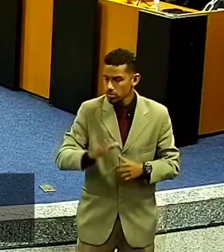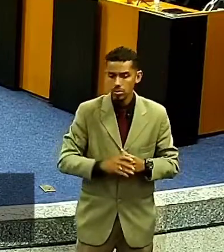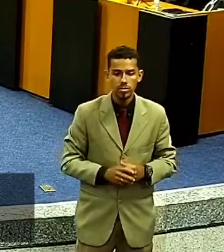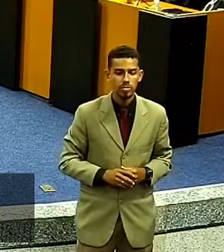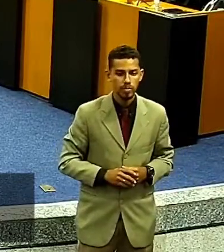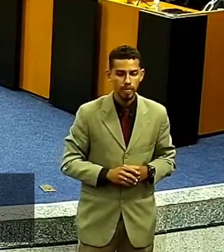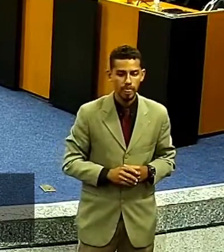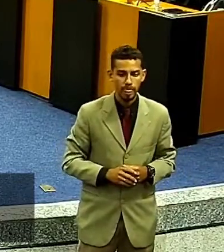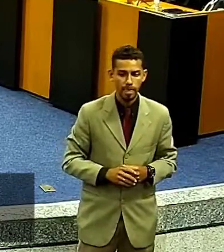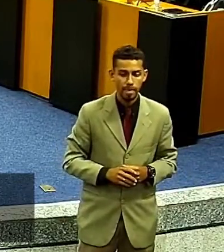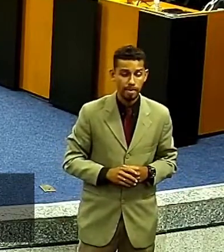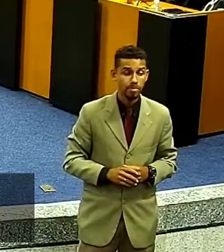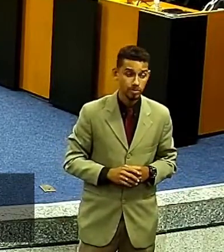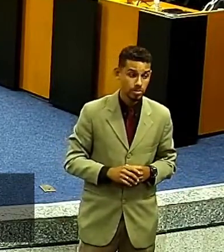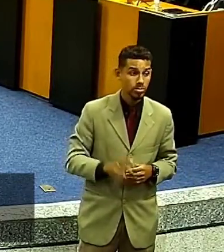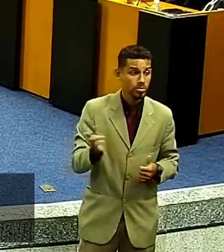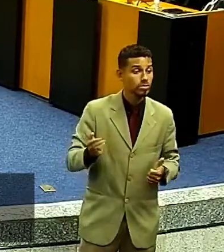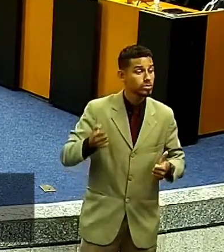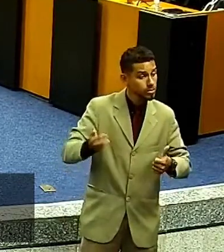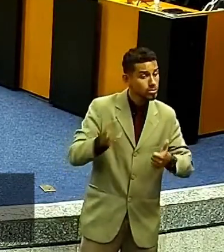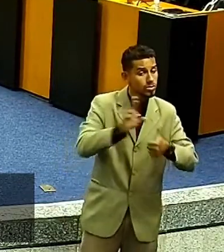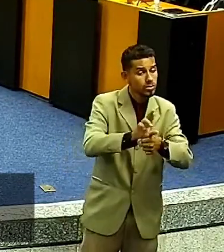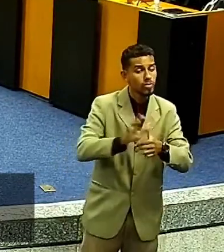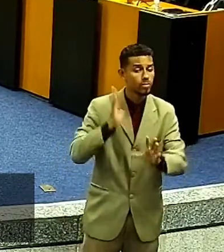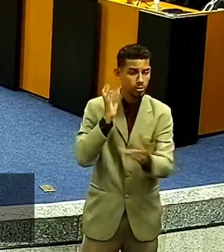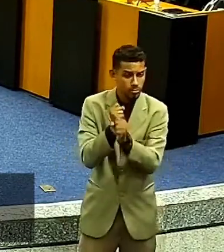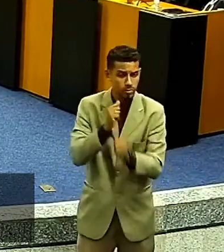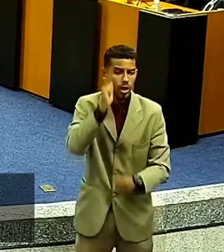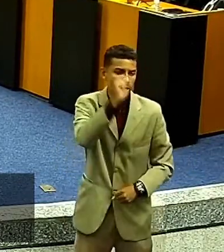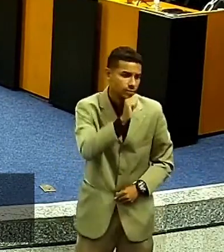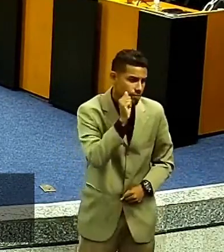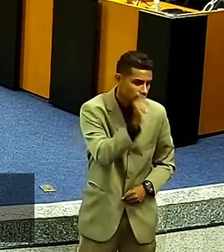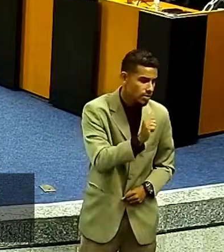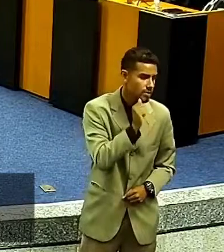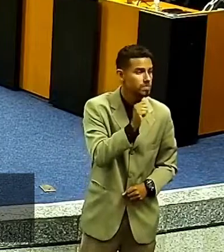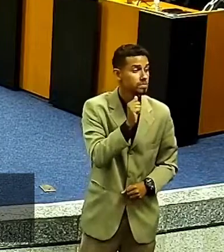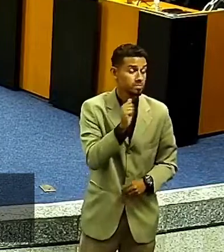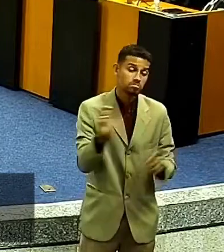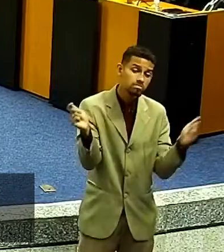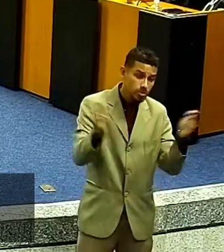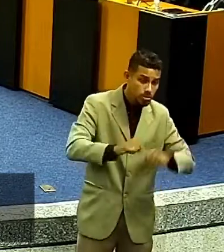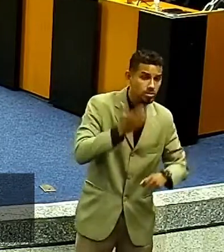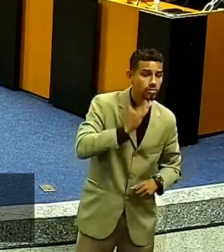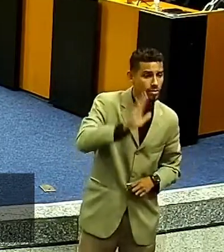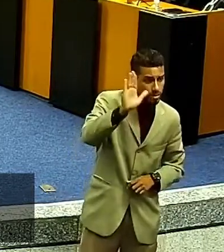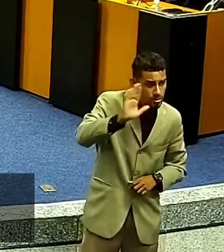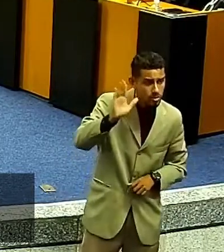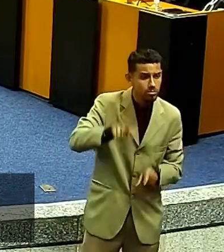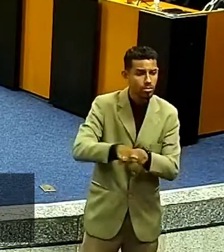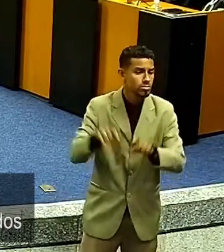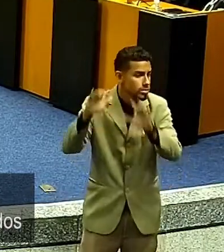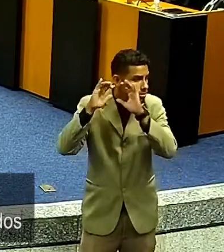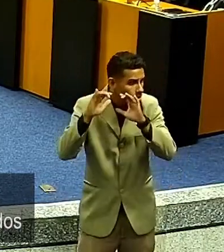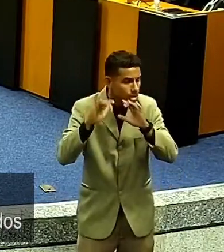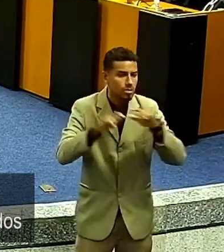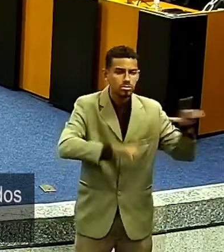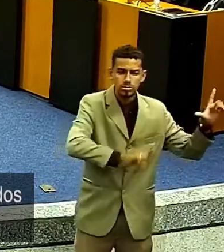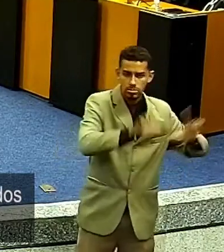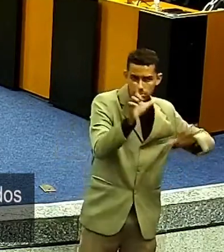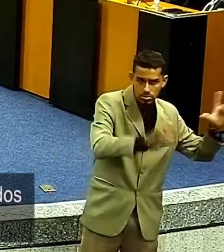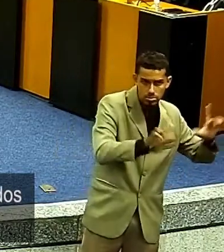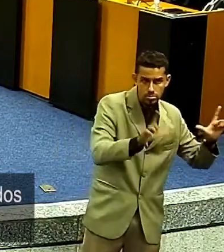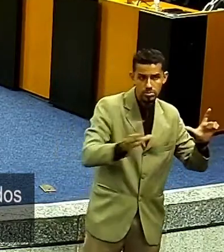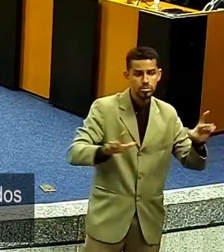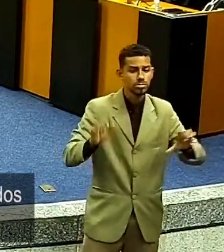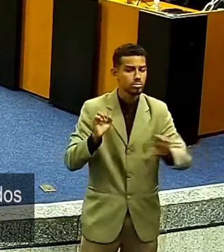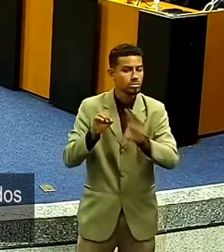públicos defensoras contadoras contadores advogados advogadas possíveis candidatos emissoras de rádio e televisão